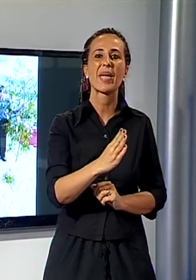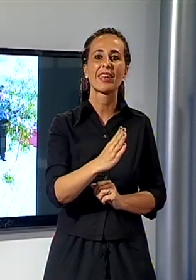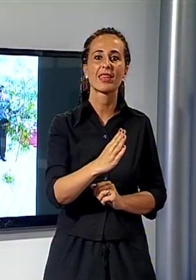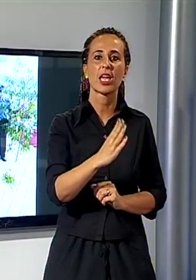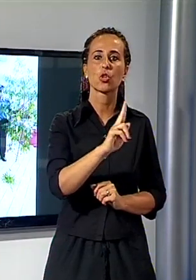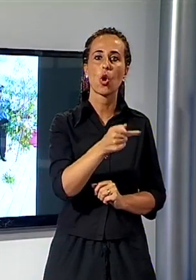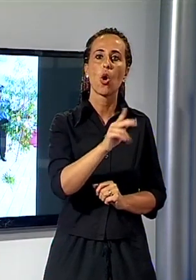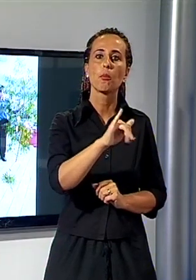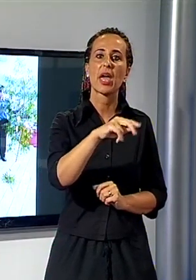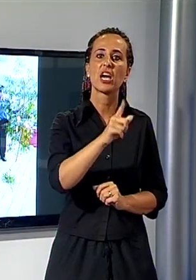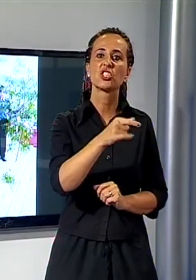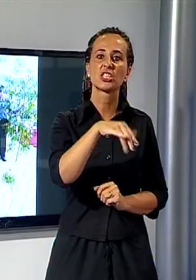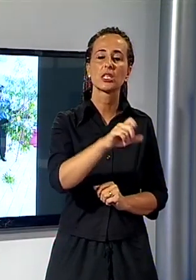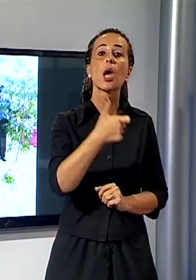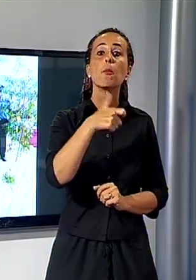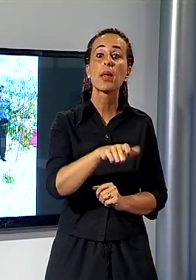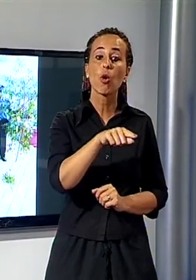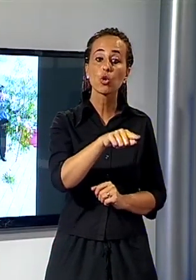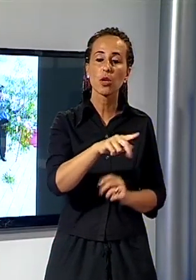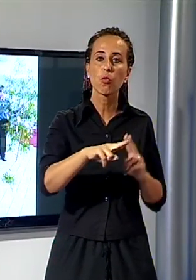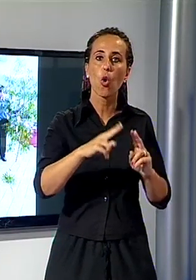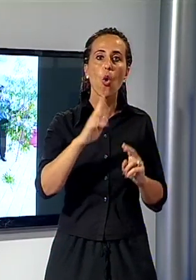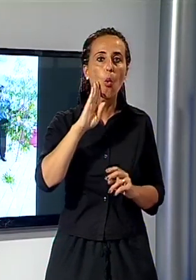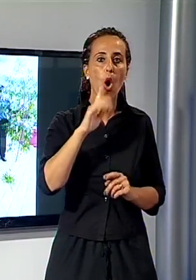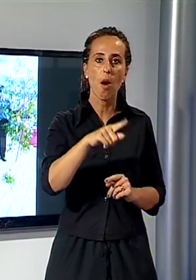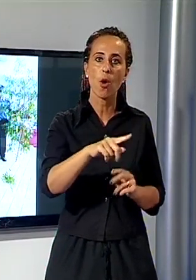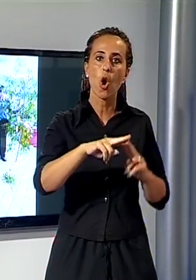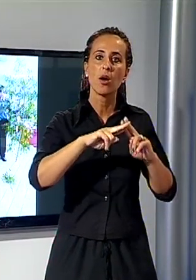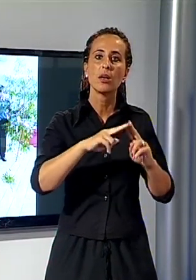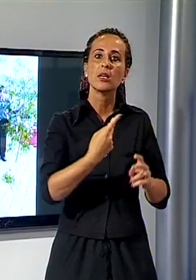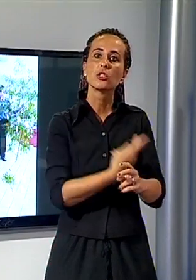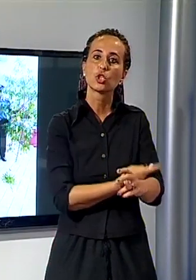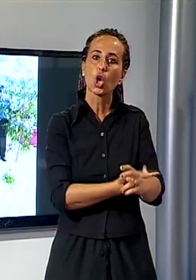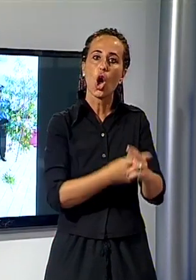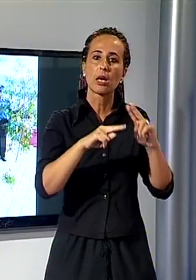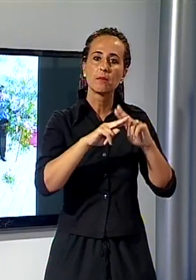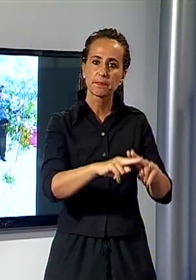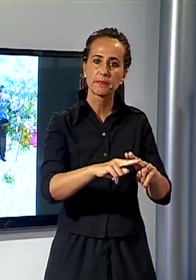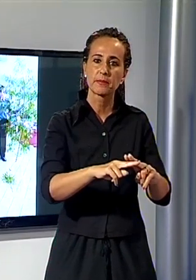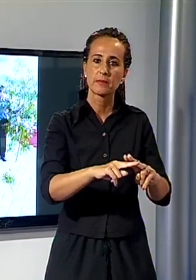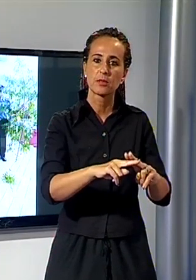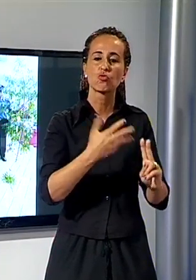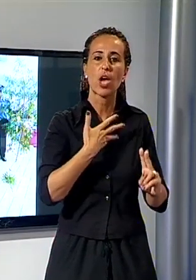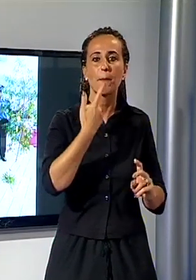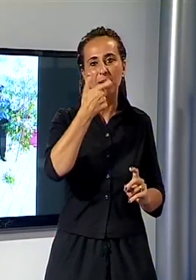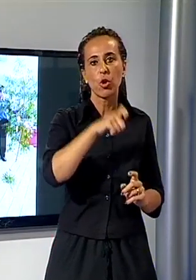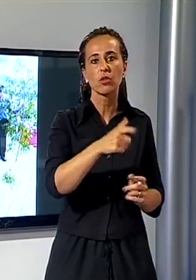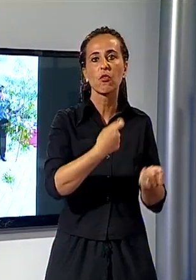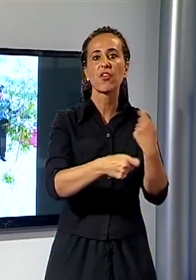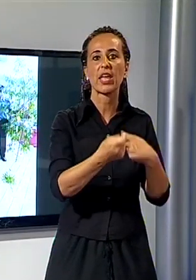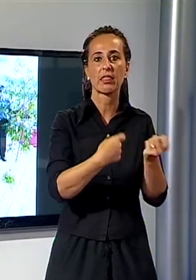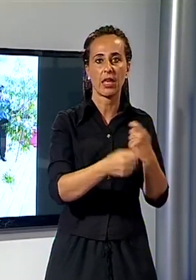polizia municipale per domare le fiamme, sono intervenuti i vigili del fuoco. Fortunatamente nessun ferito e nessun danno alle abitazioni vicine.